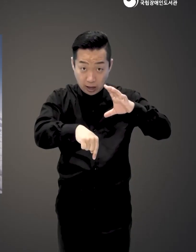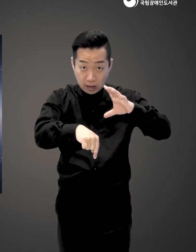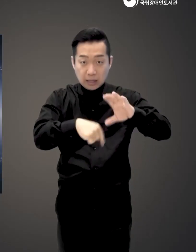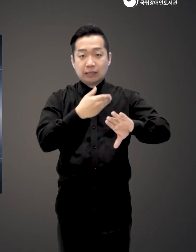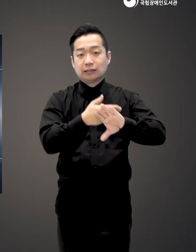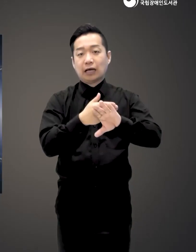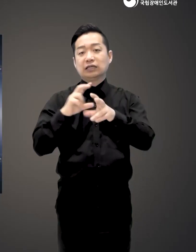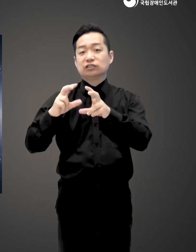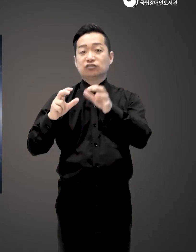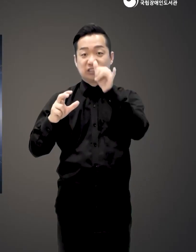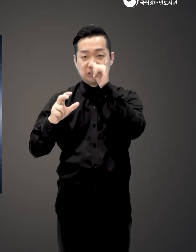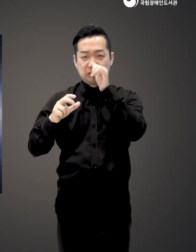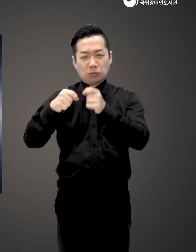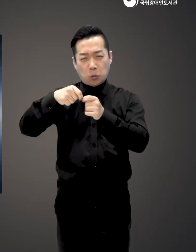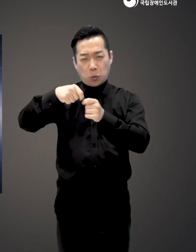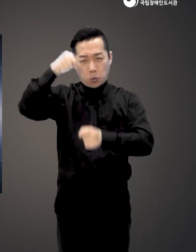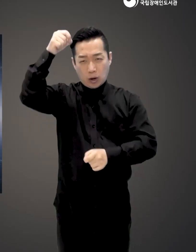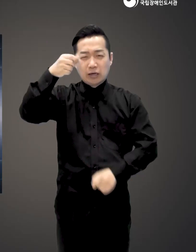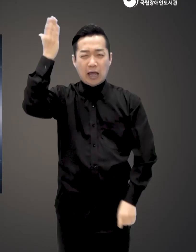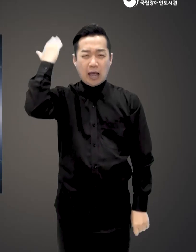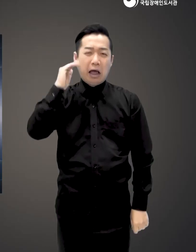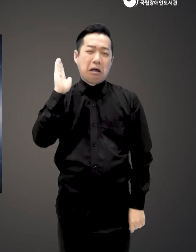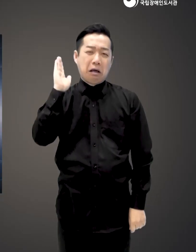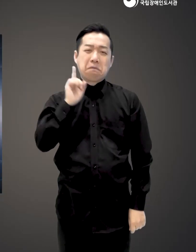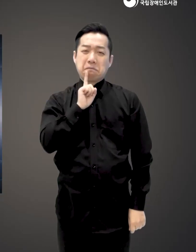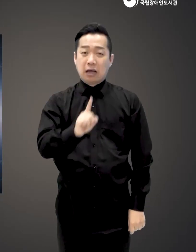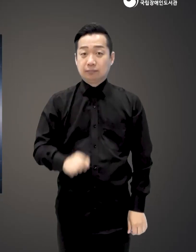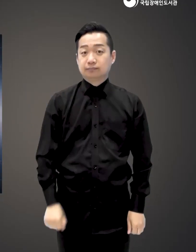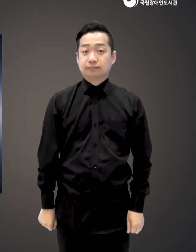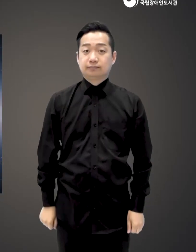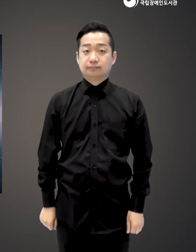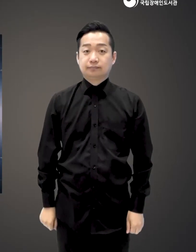곳, 그곳에 또 다른 지구가 있다는 오래된 가설입니다.